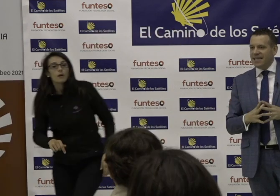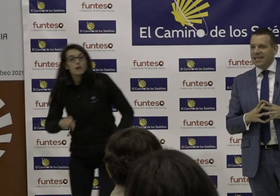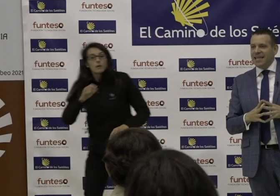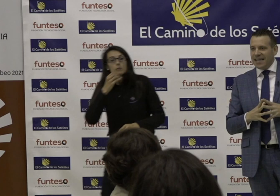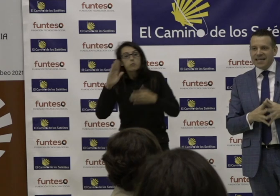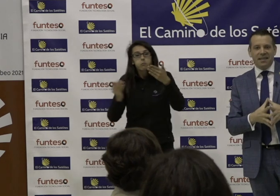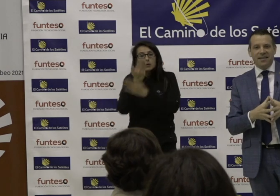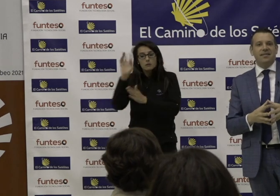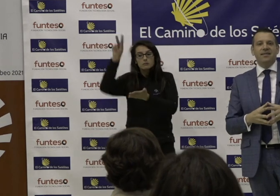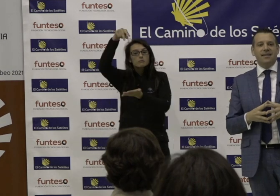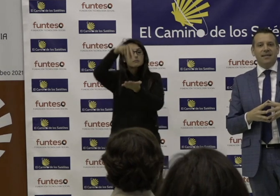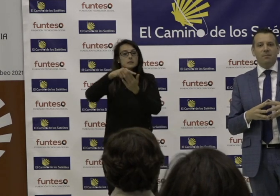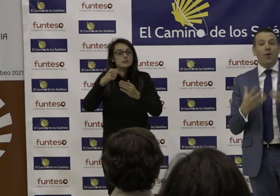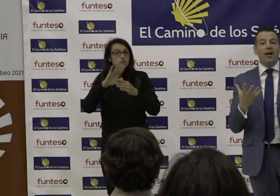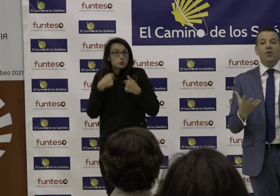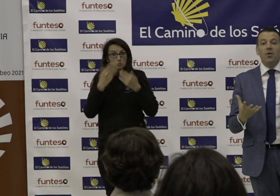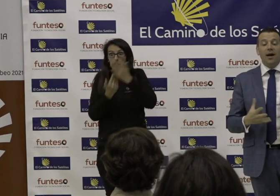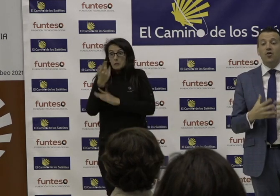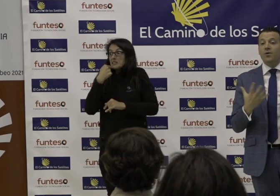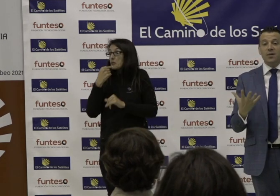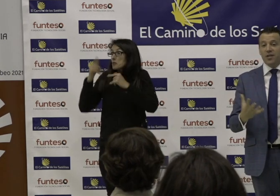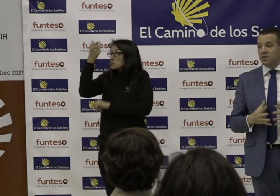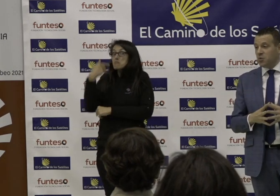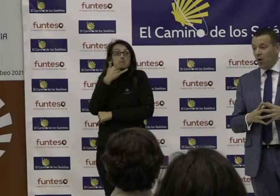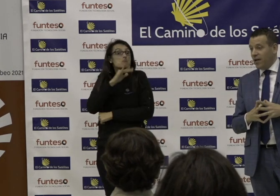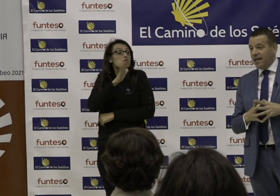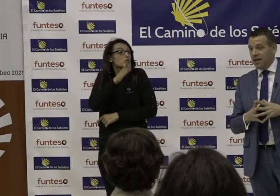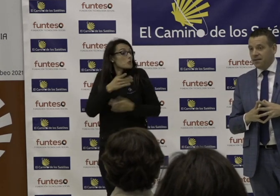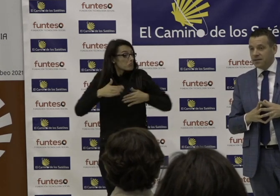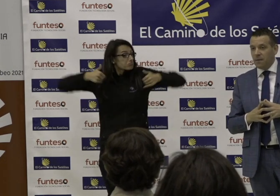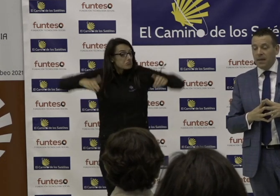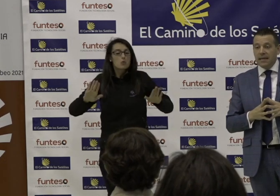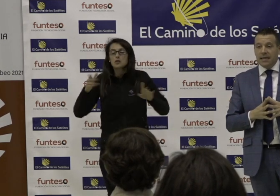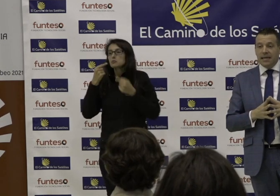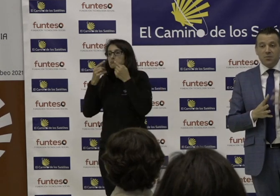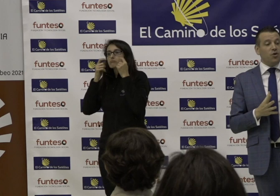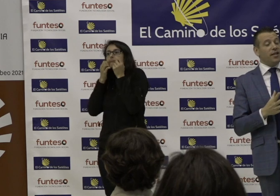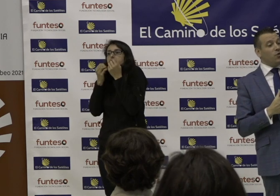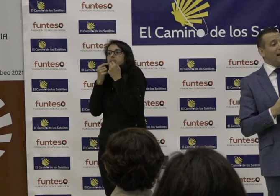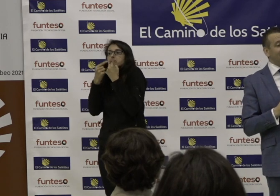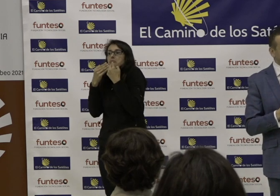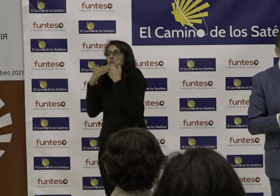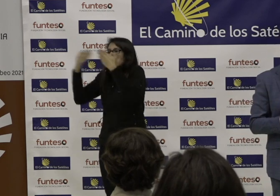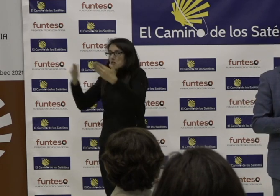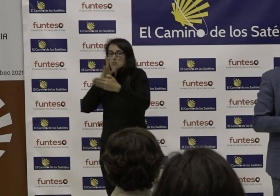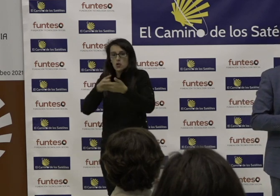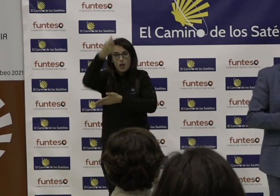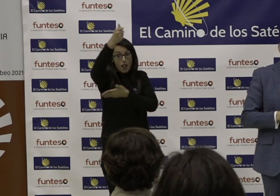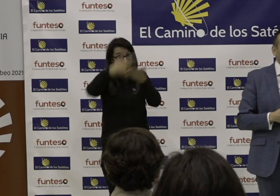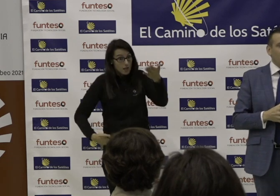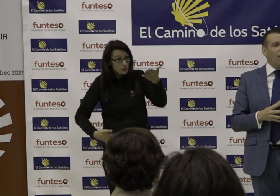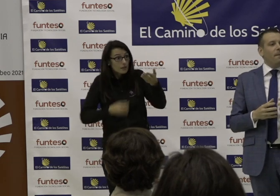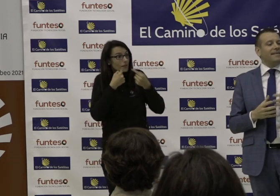mañanas y dar gracias por algo. Algún motivo tenemos por lo que dar gracias. Es bueno tener una lista de